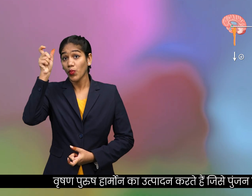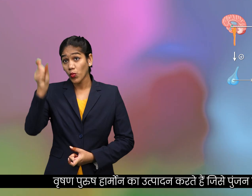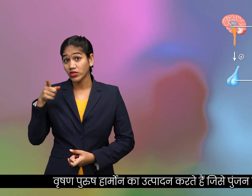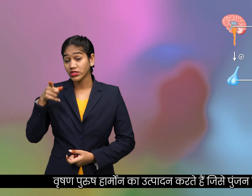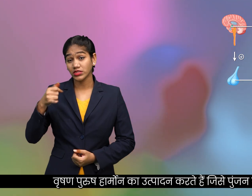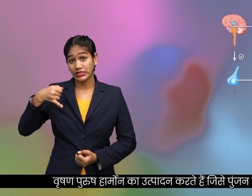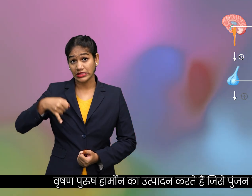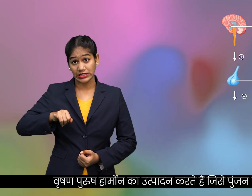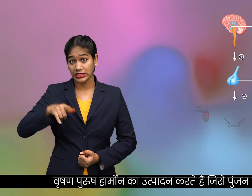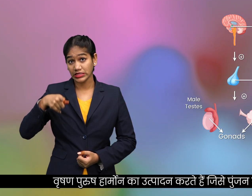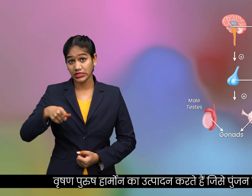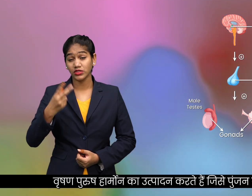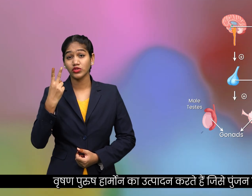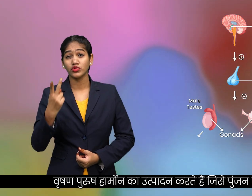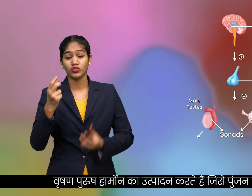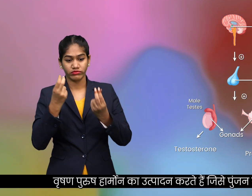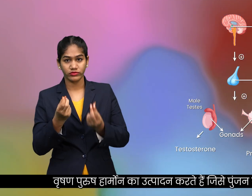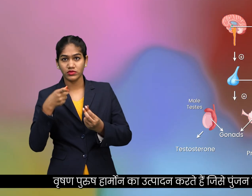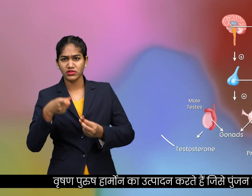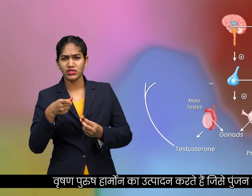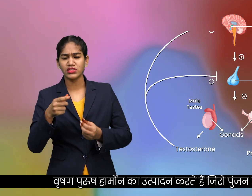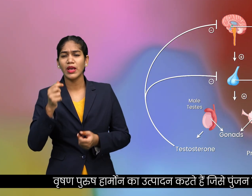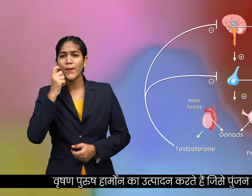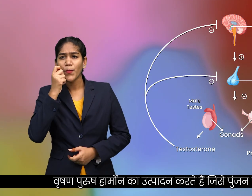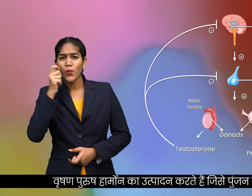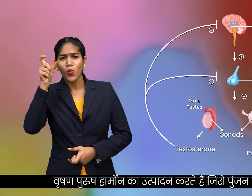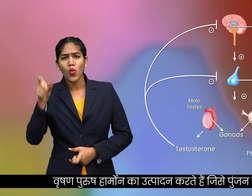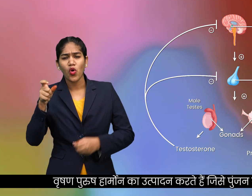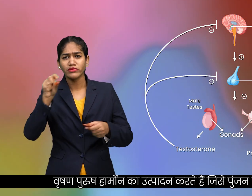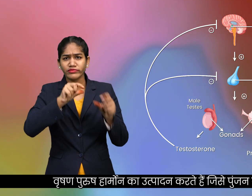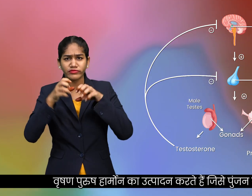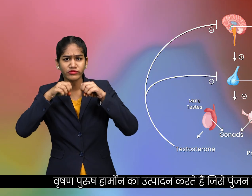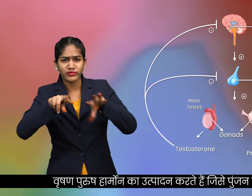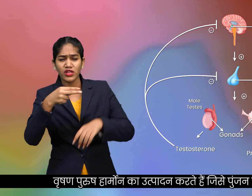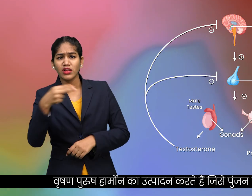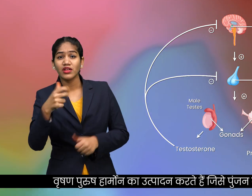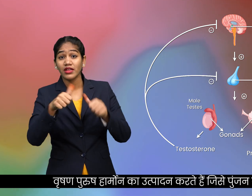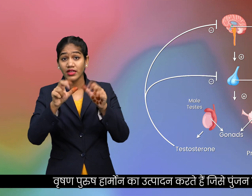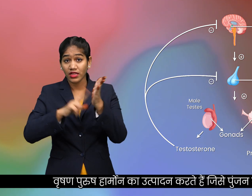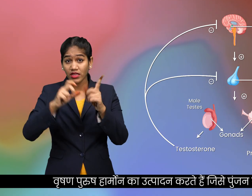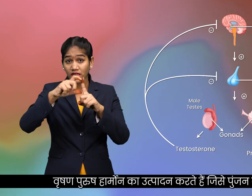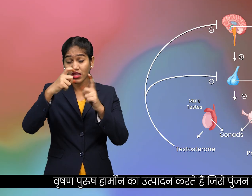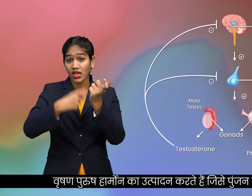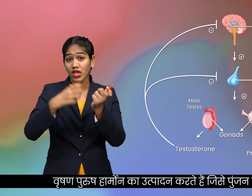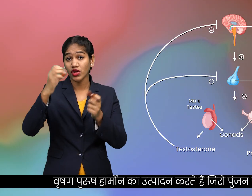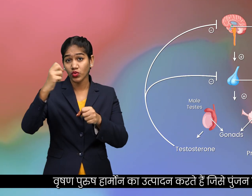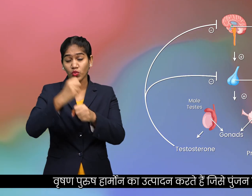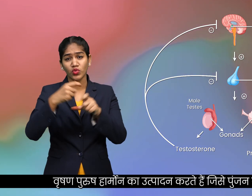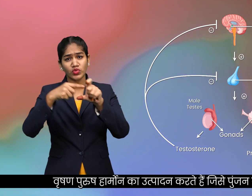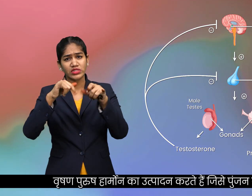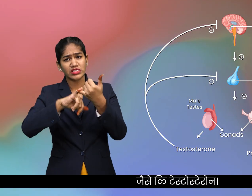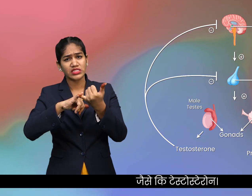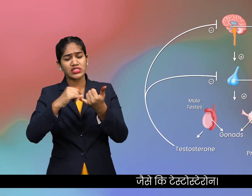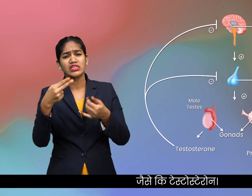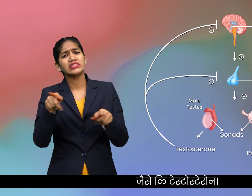वृषण पुरुष हार्मोन का उत्पादन करते हैं जिसे पुंजन कहा जाता